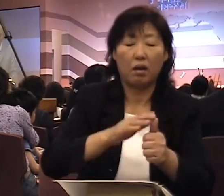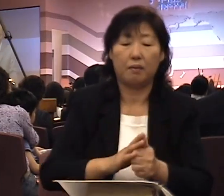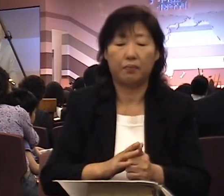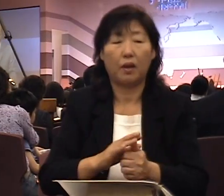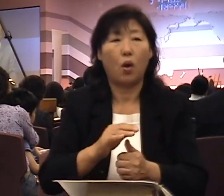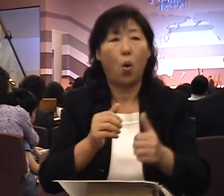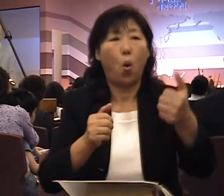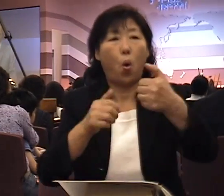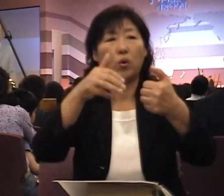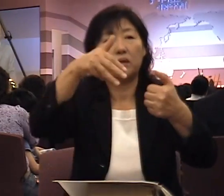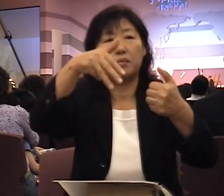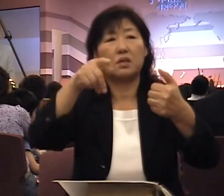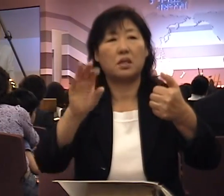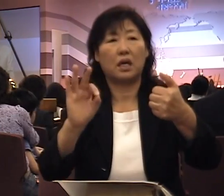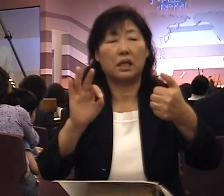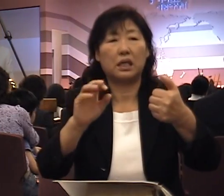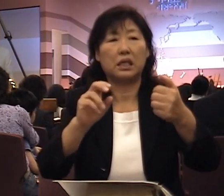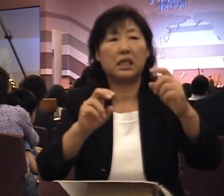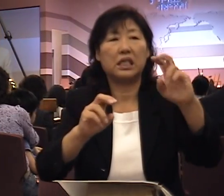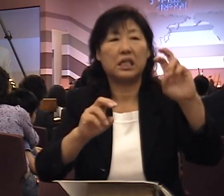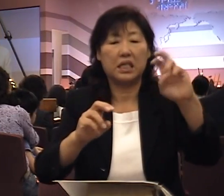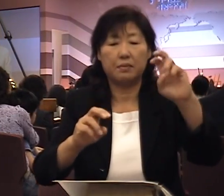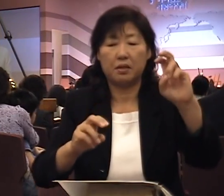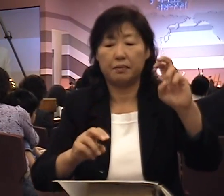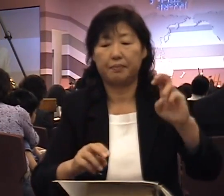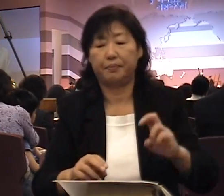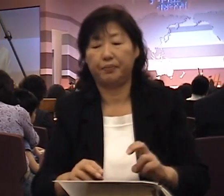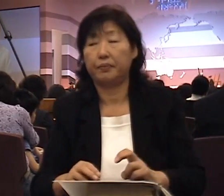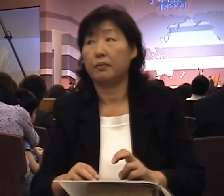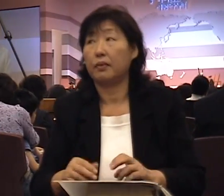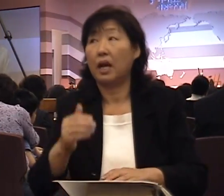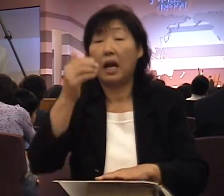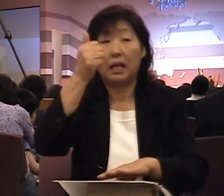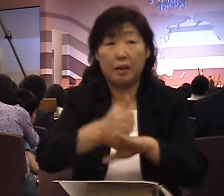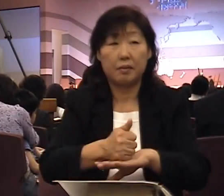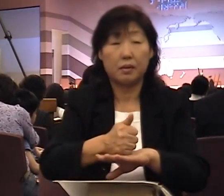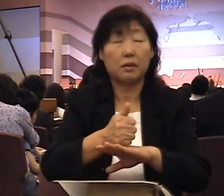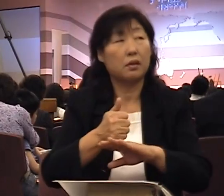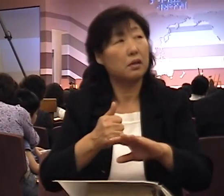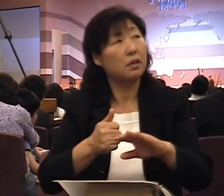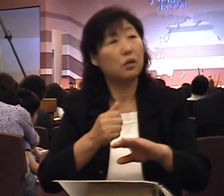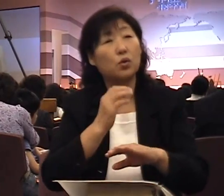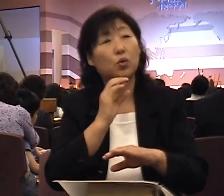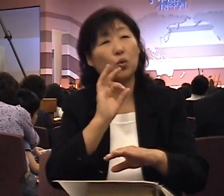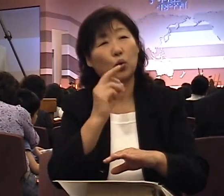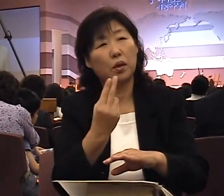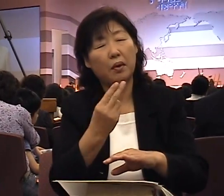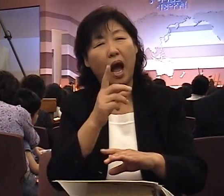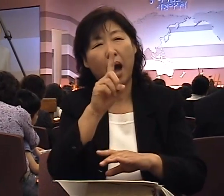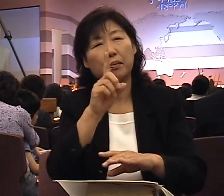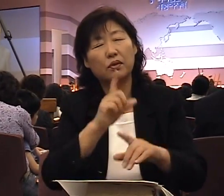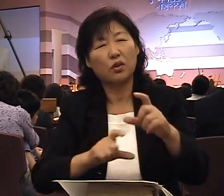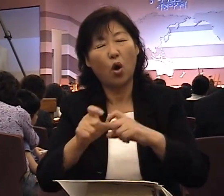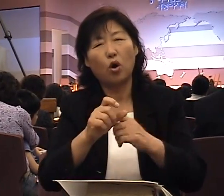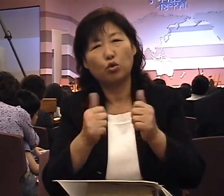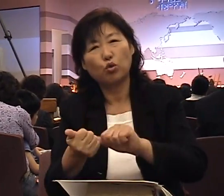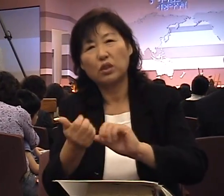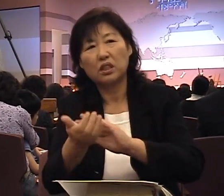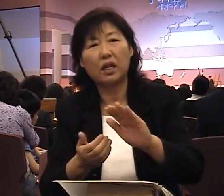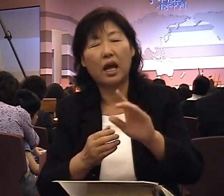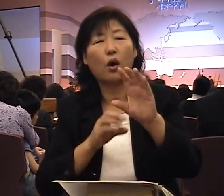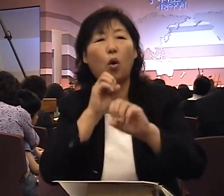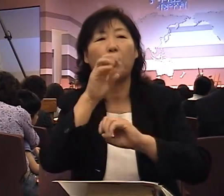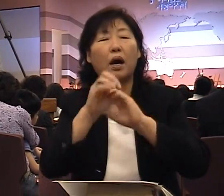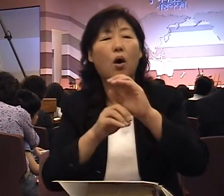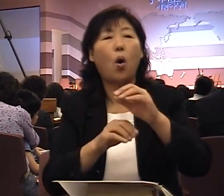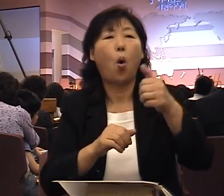20절. 나중에 이제 창세기 다 끝나가면서 요셉이 죽기 전에 한 번 더 고백하는 것이 이것입니다.